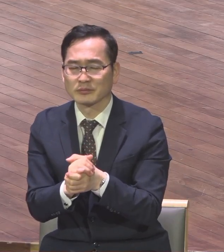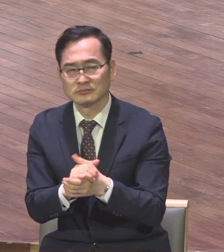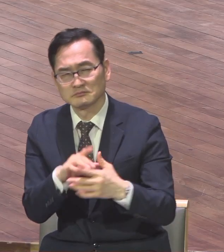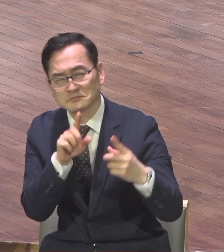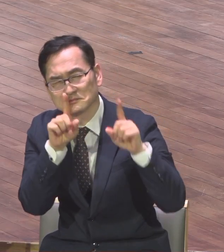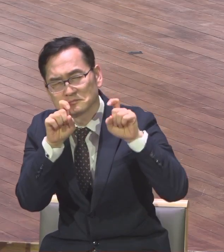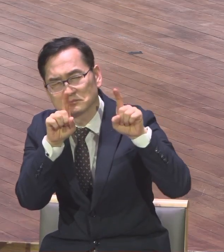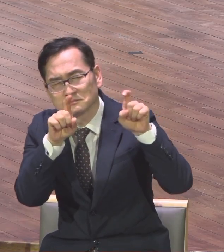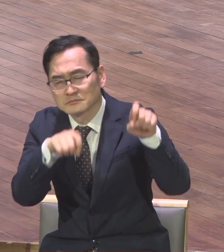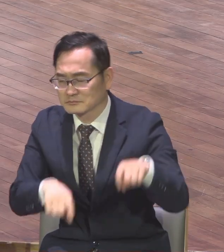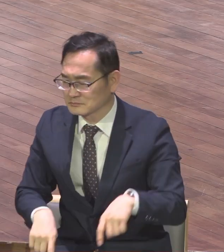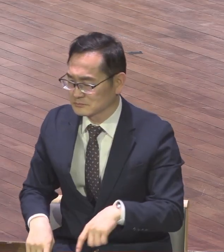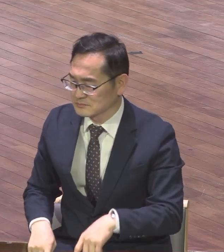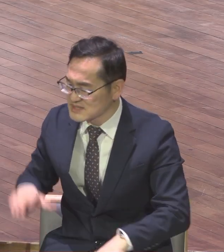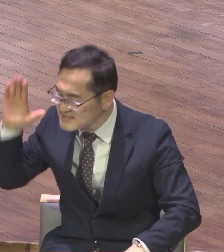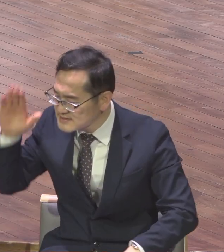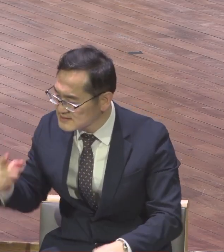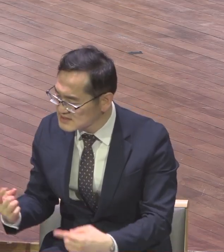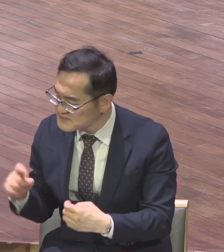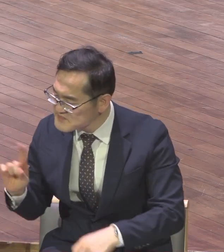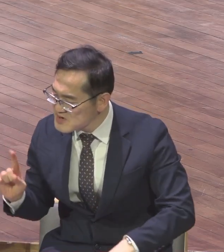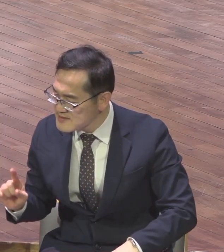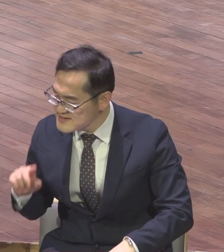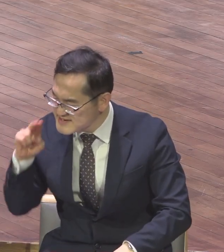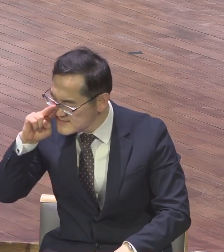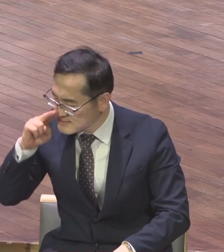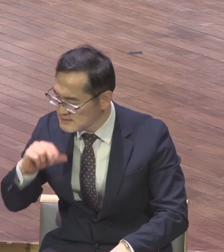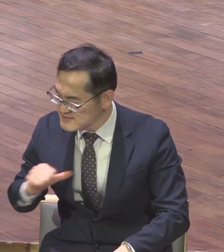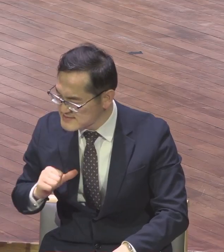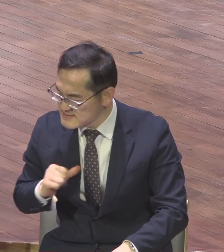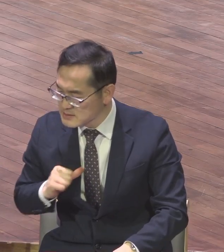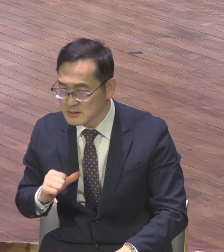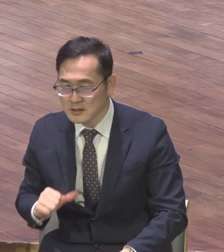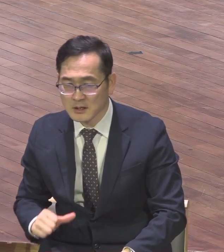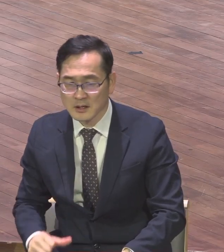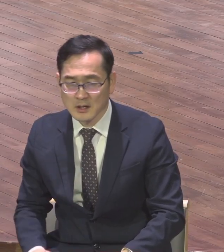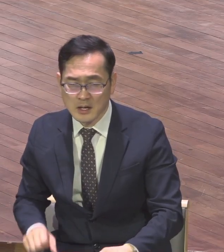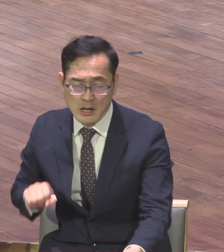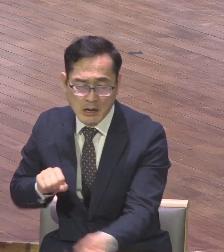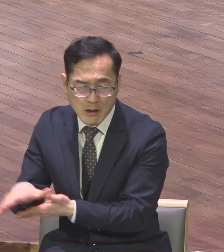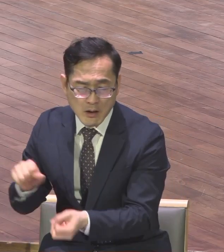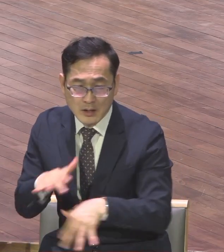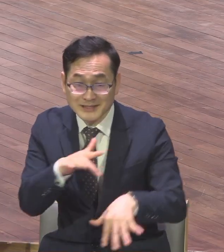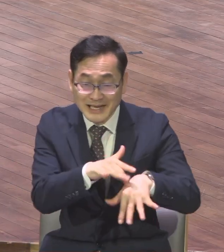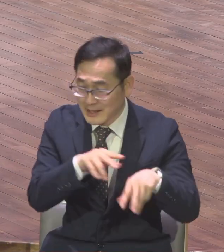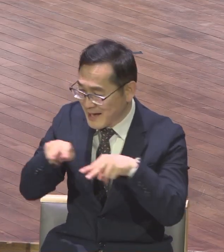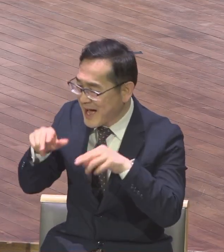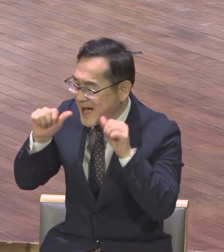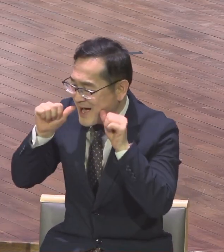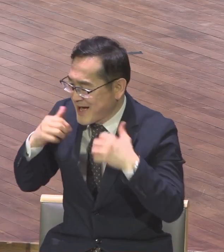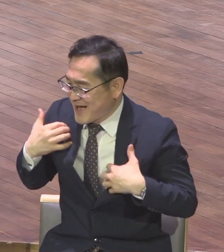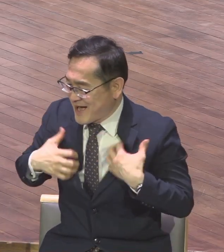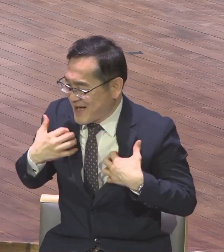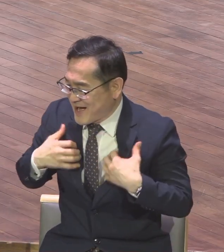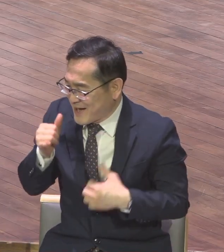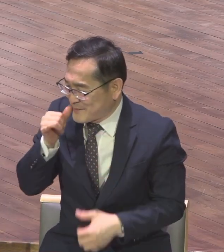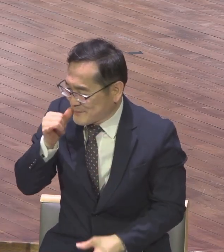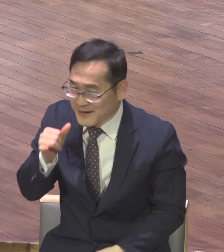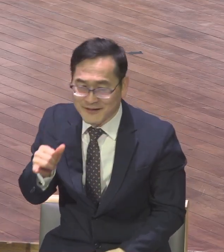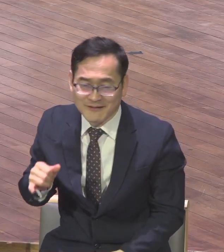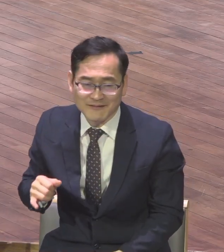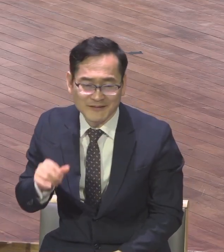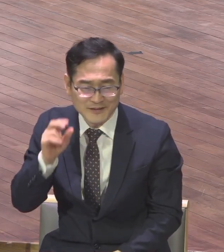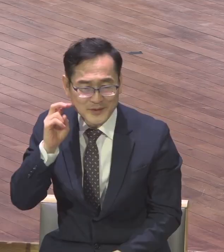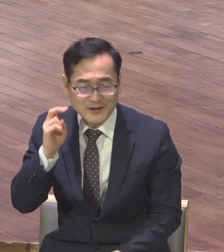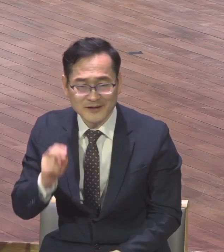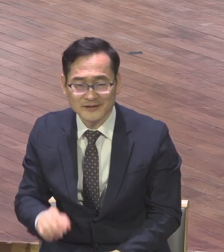서로 공격하고 서로 시기하고 질투하고 사단 난장판이죠. 그게 한국의 세계에 완전히 뿌리